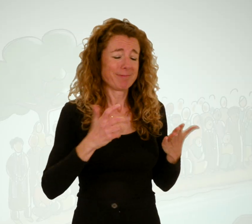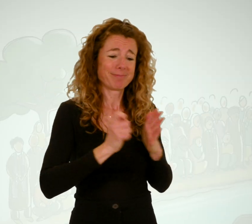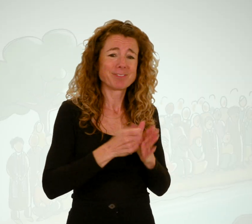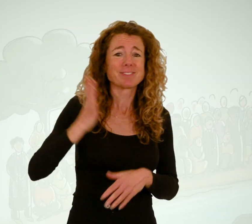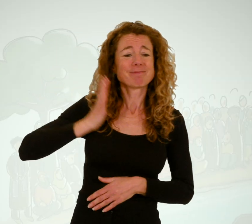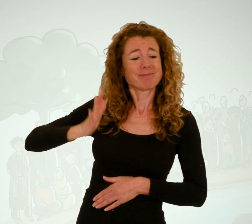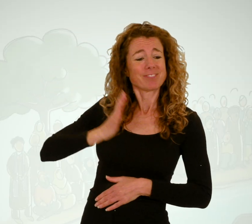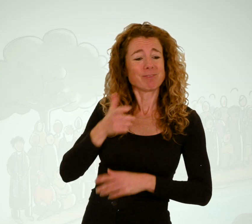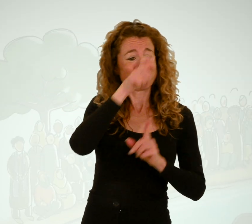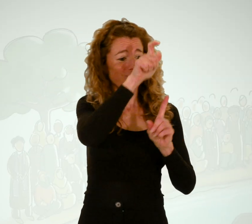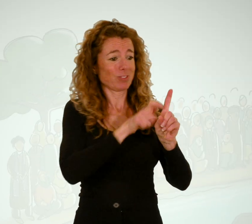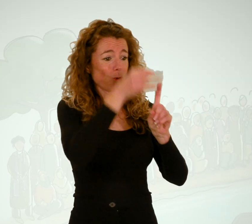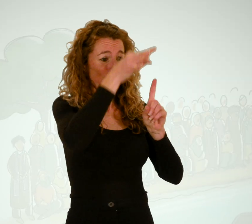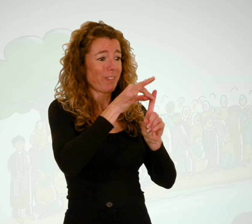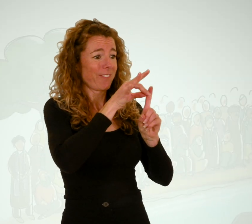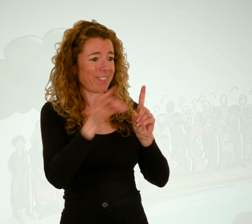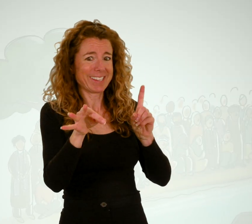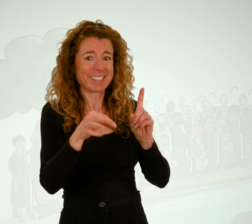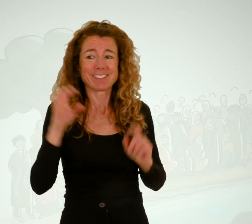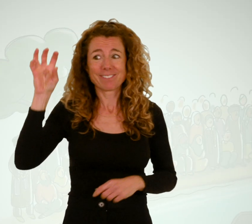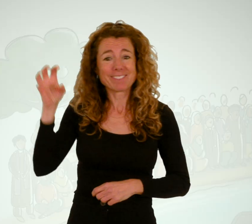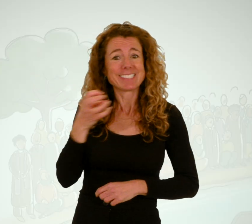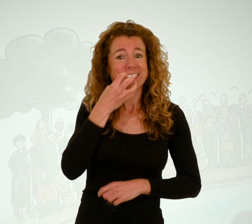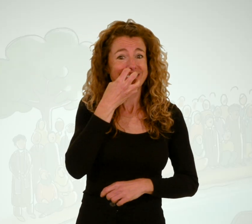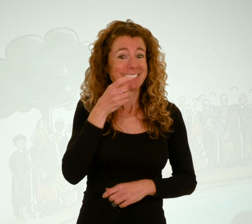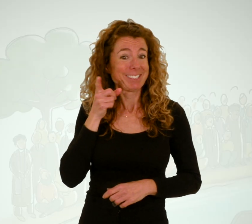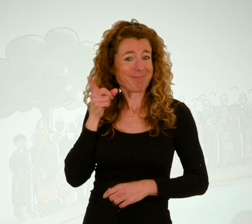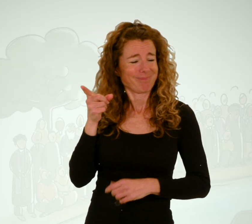Ainsi, il leur arrive ce que le prophète Ésaïe a annoncé.